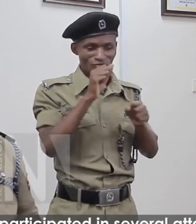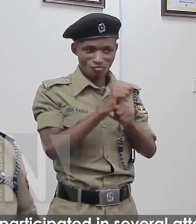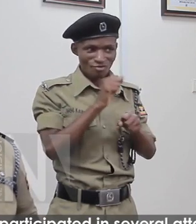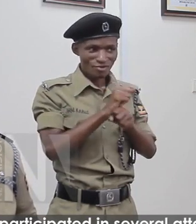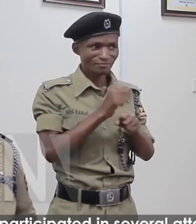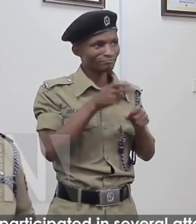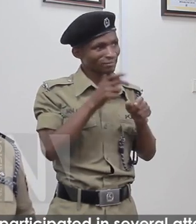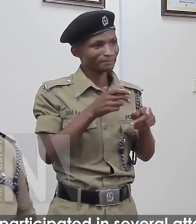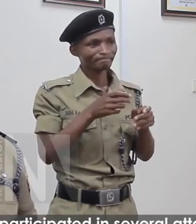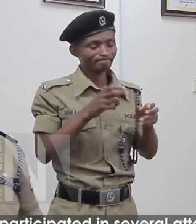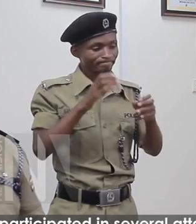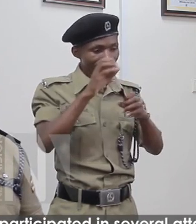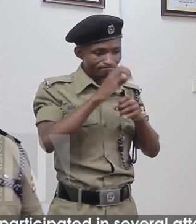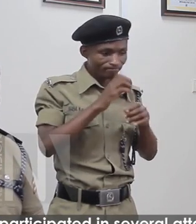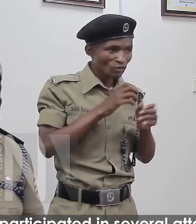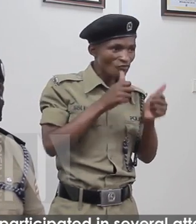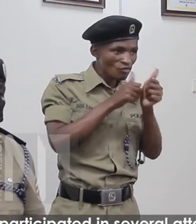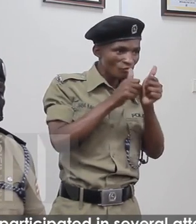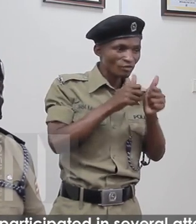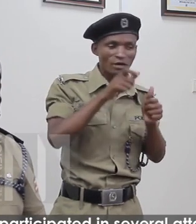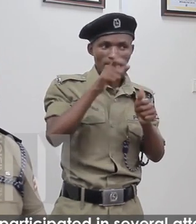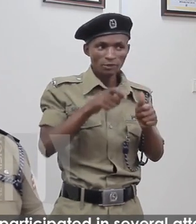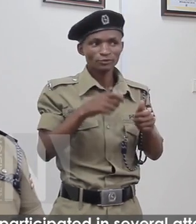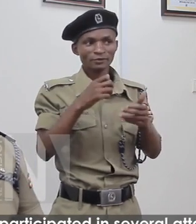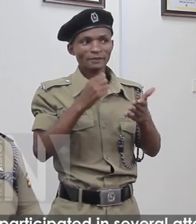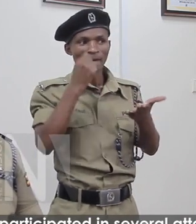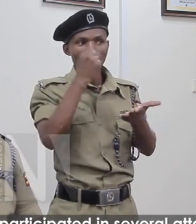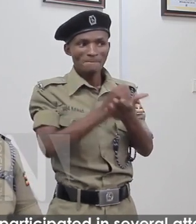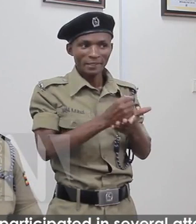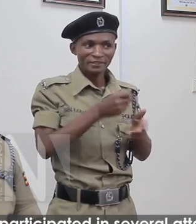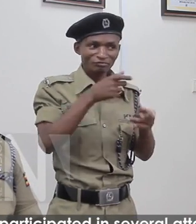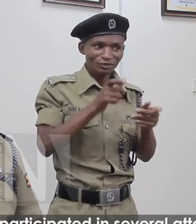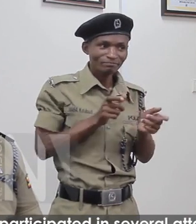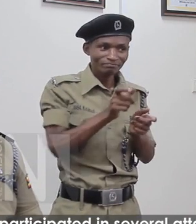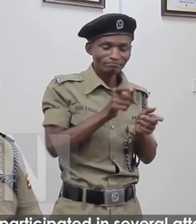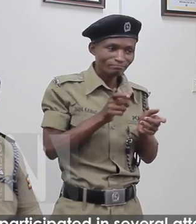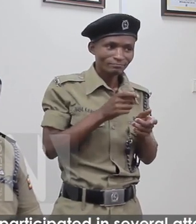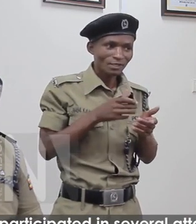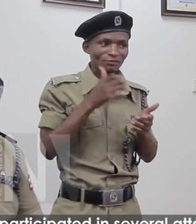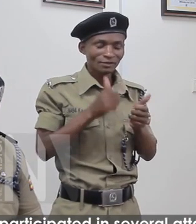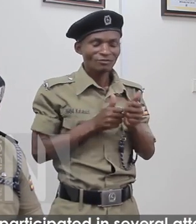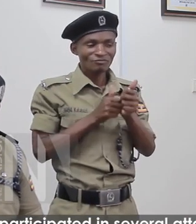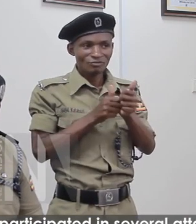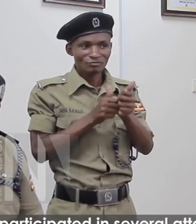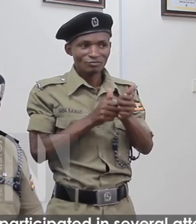balondoola buli ava ku ATM naddala abakyala ne balyoka balondoola